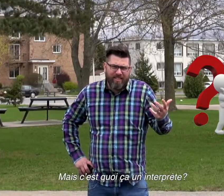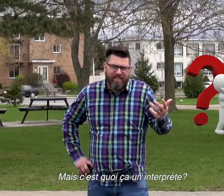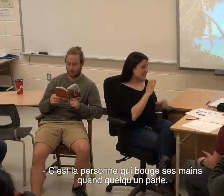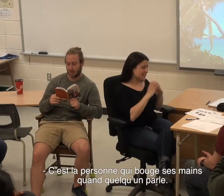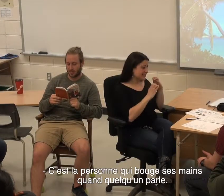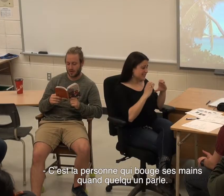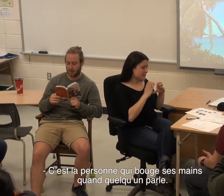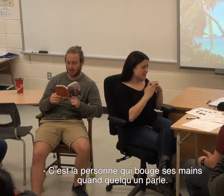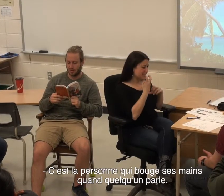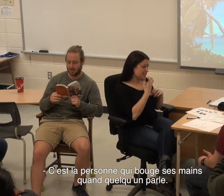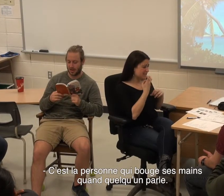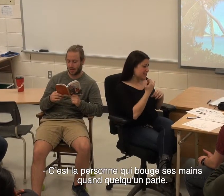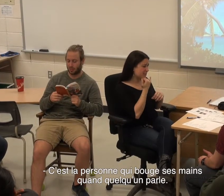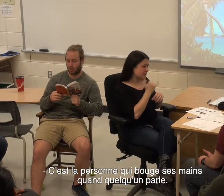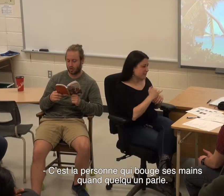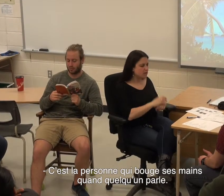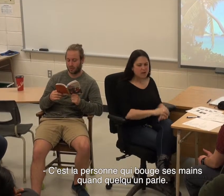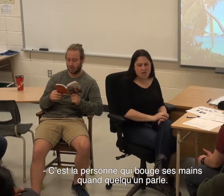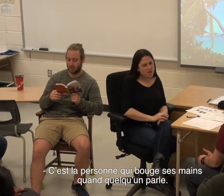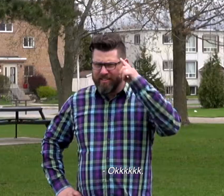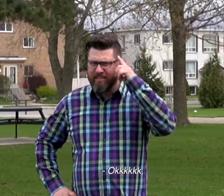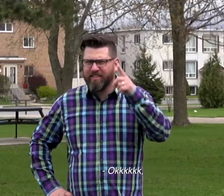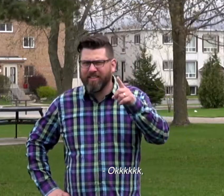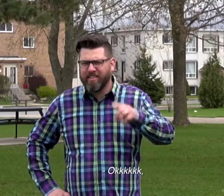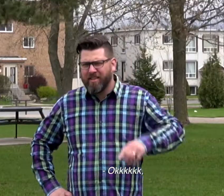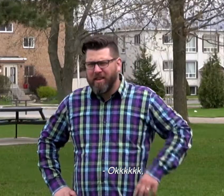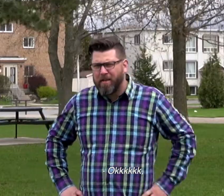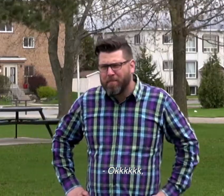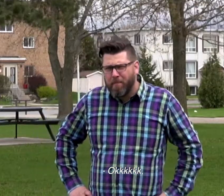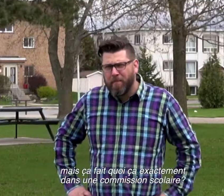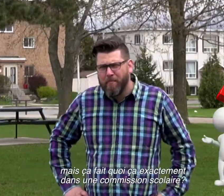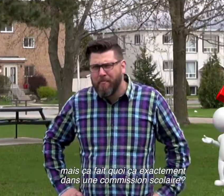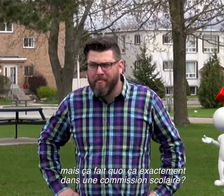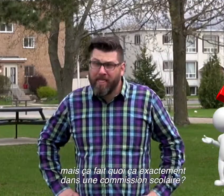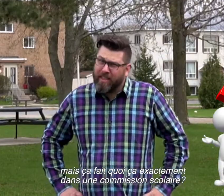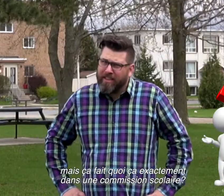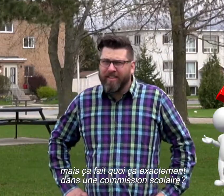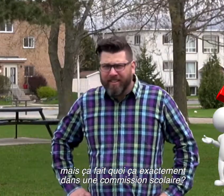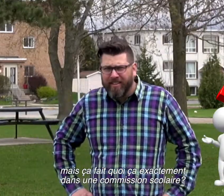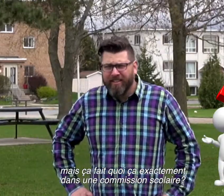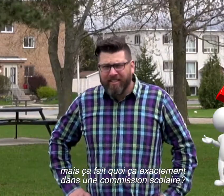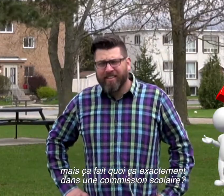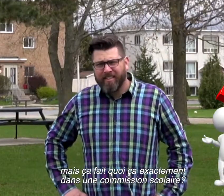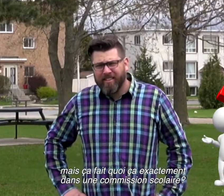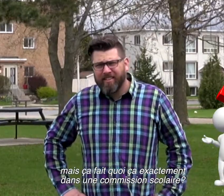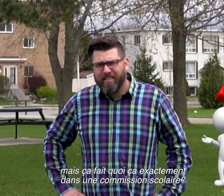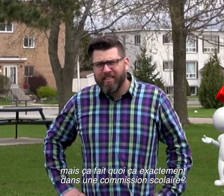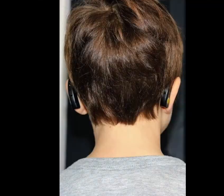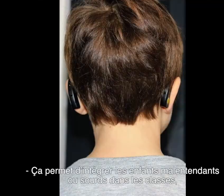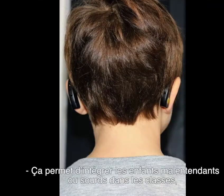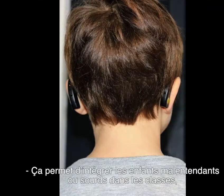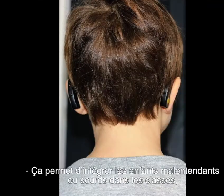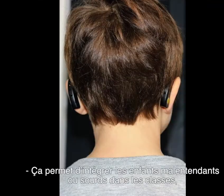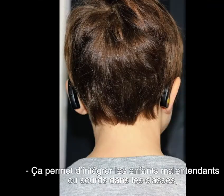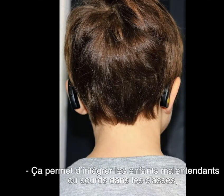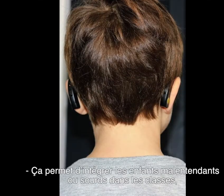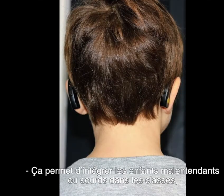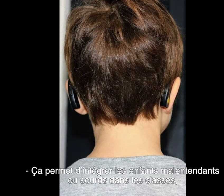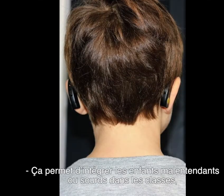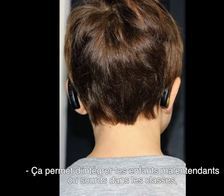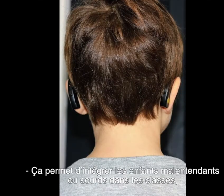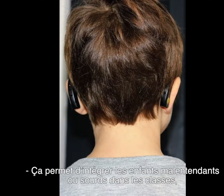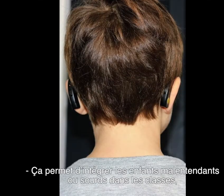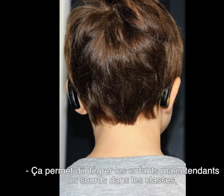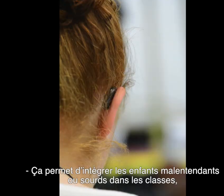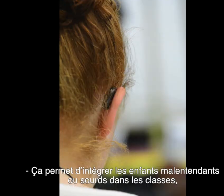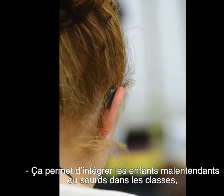une interprète? C'est la personne qui bouge ses mains quand quelqu'un parle. Ok, mais ça fait quoi ça exactement dans une Commission scolaire? Ça permet d'intégrer